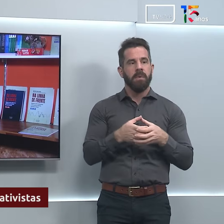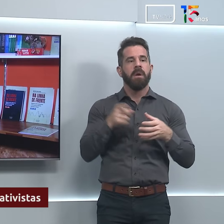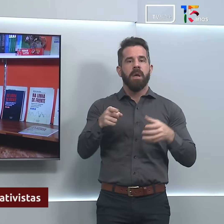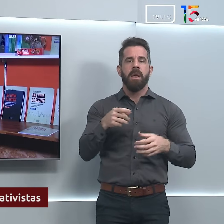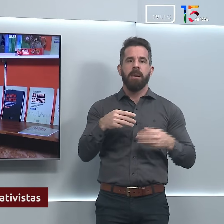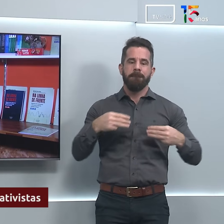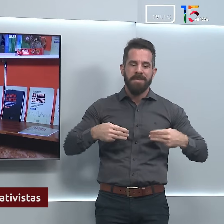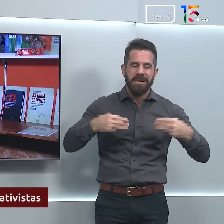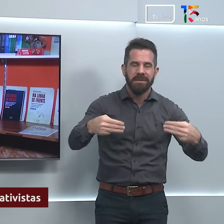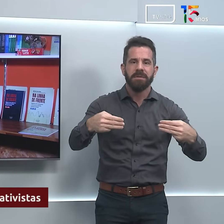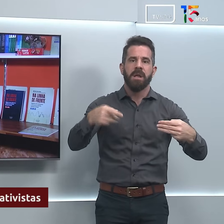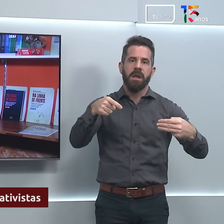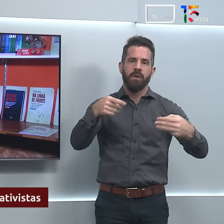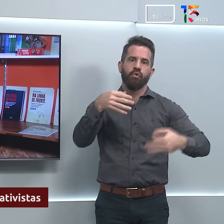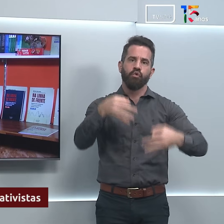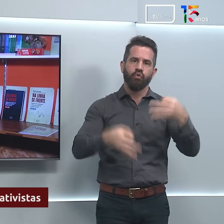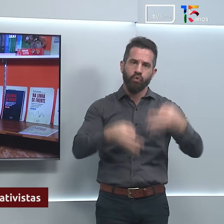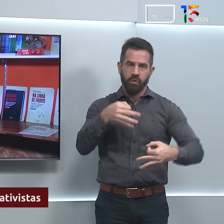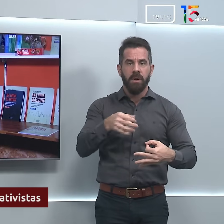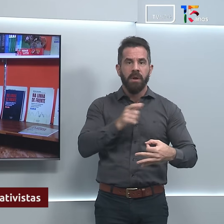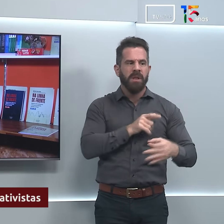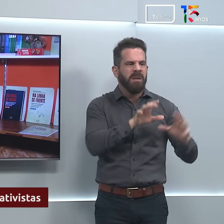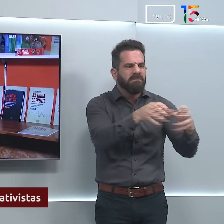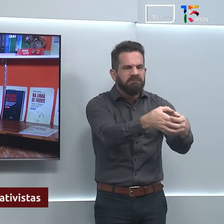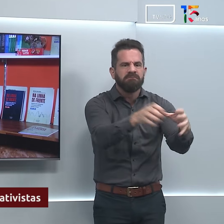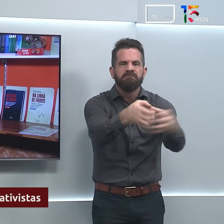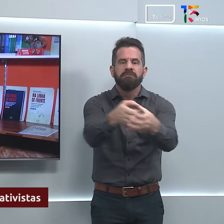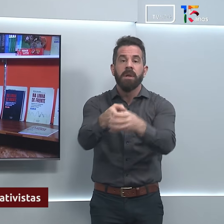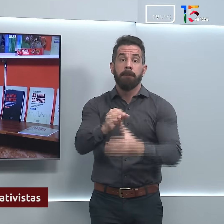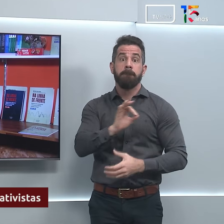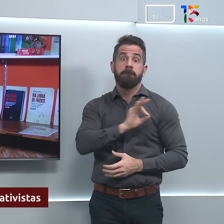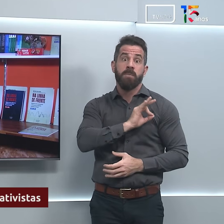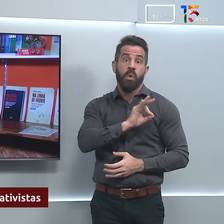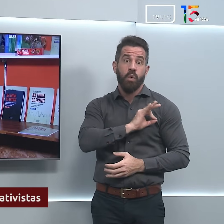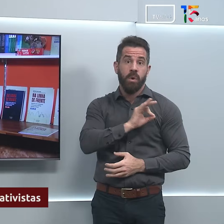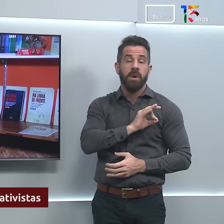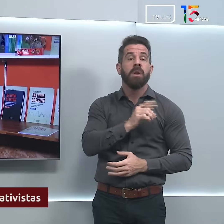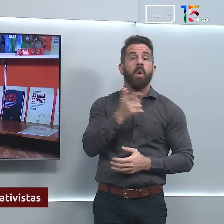a inteligência das polícias para justamente